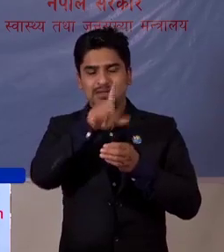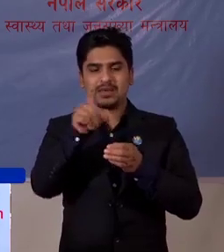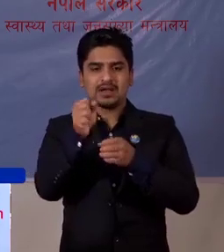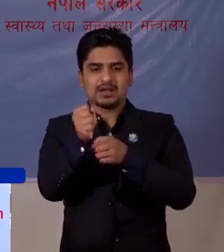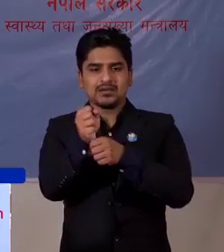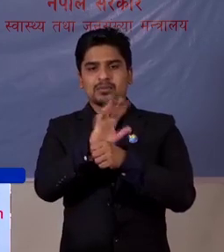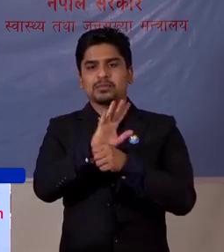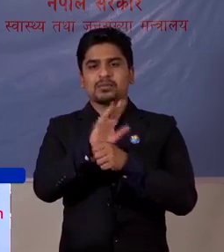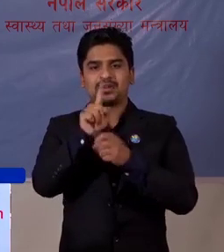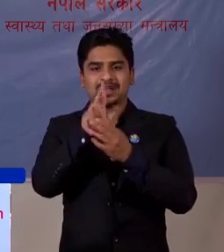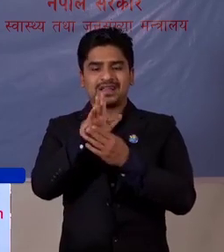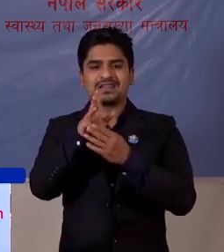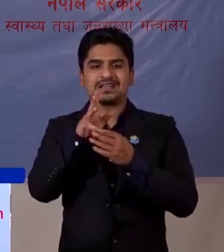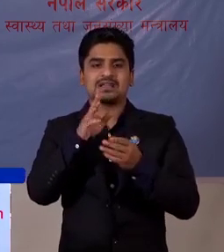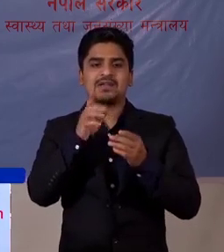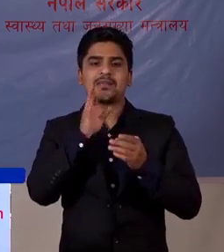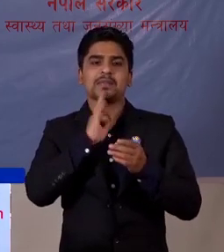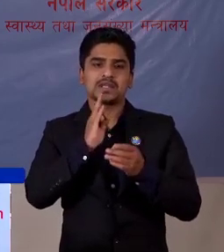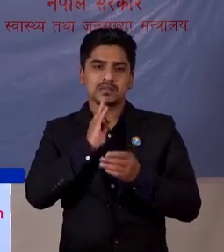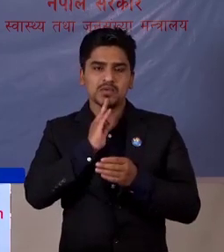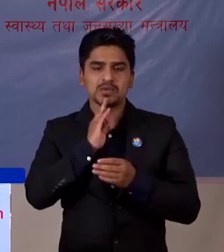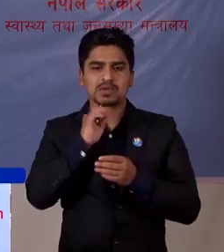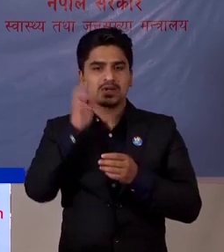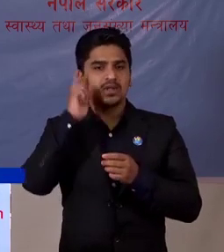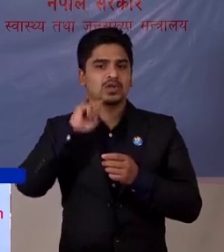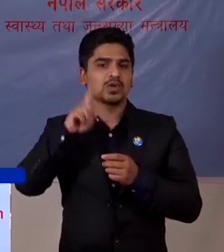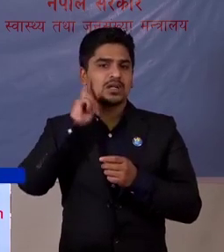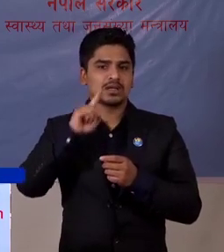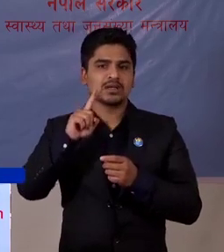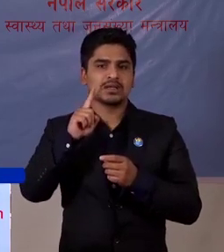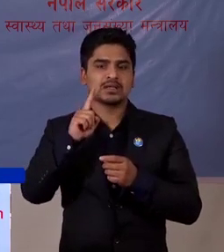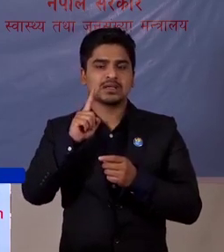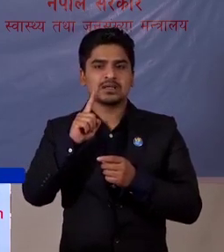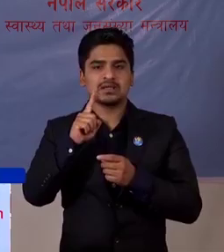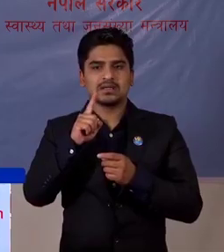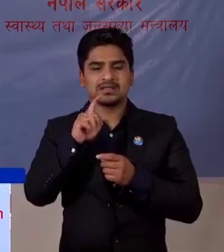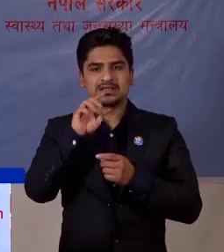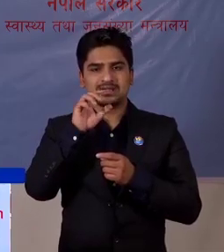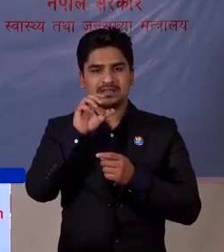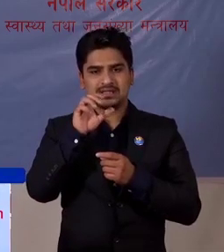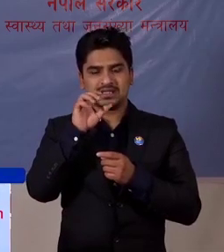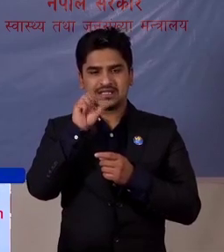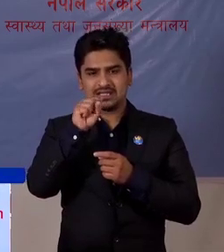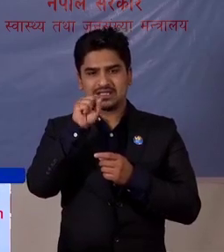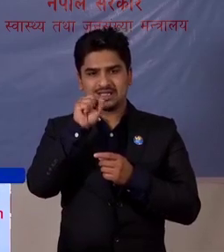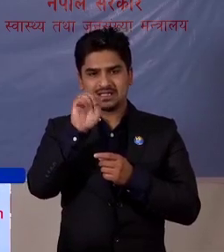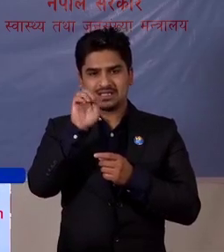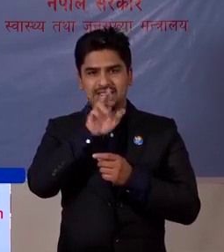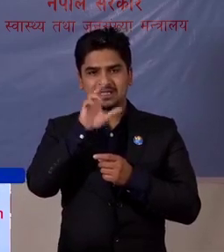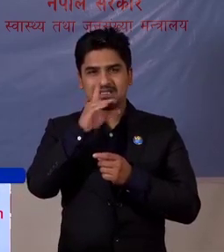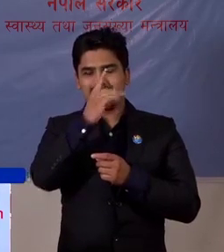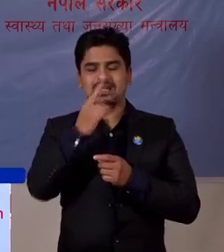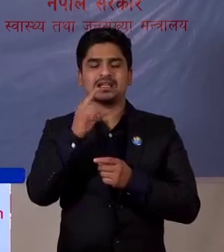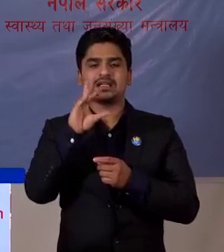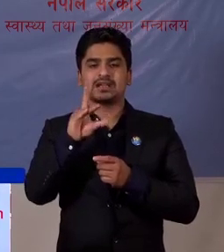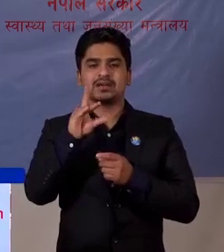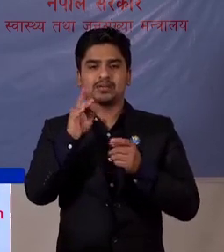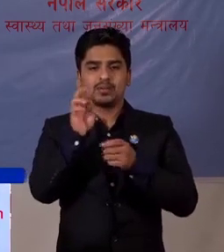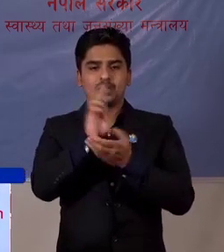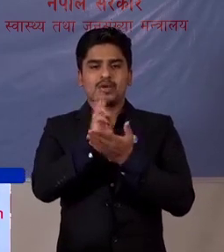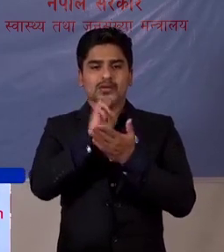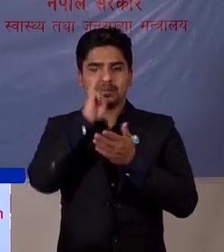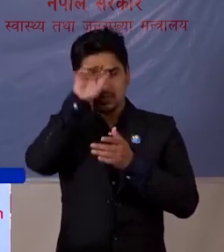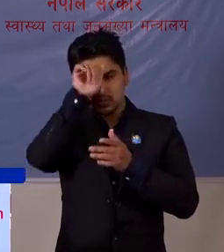नामको भाइबर ग्रुप फेसबुक र दैनिक हाम्रो सिटरेप स्थिति प्रतिवेदनमा